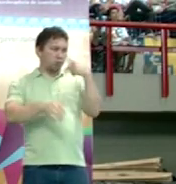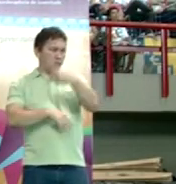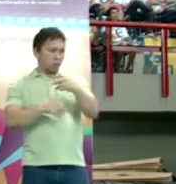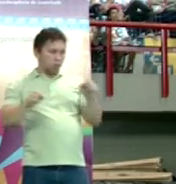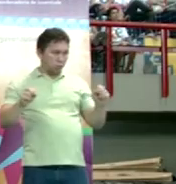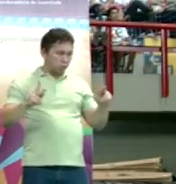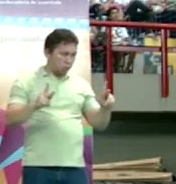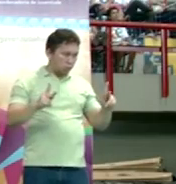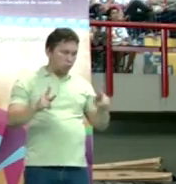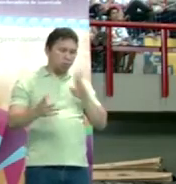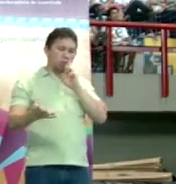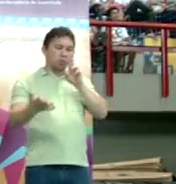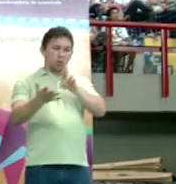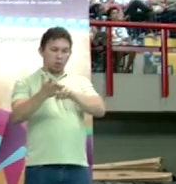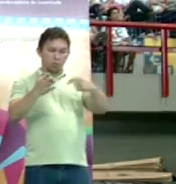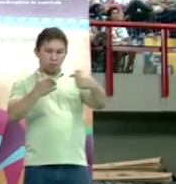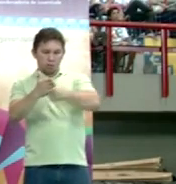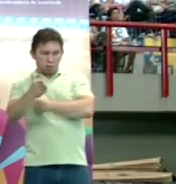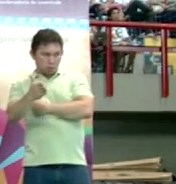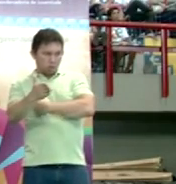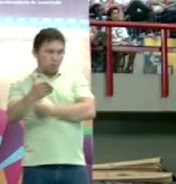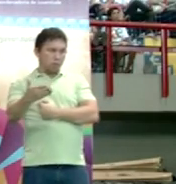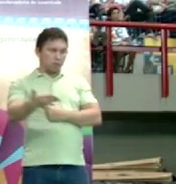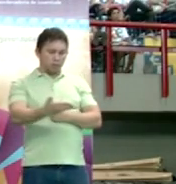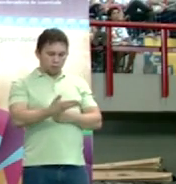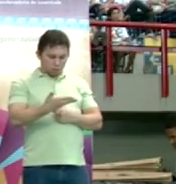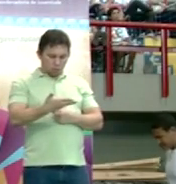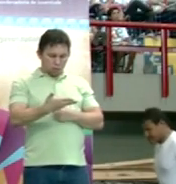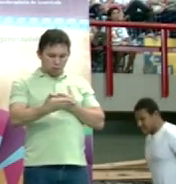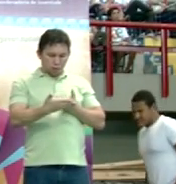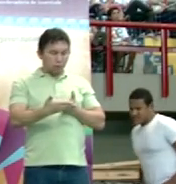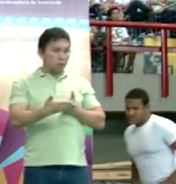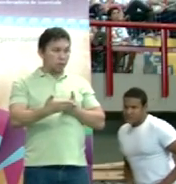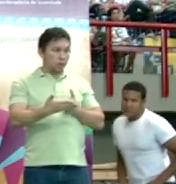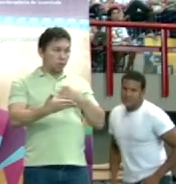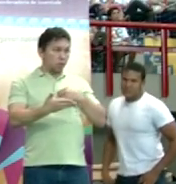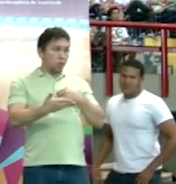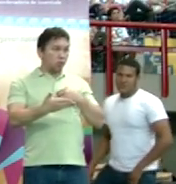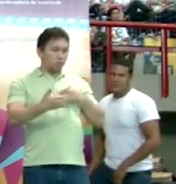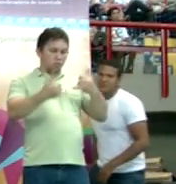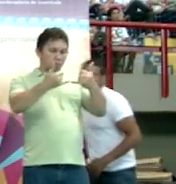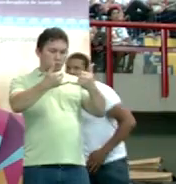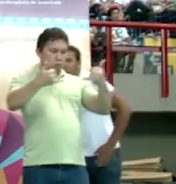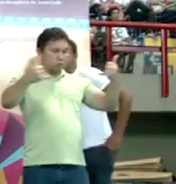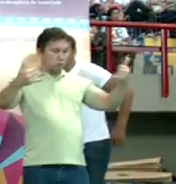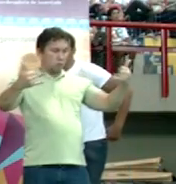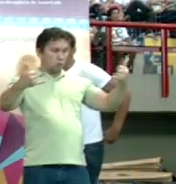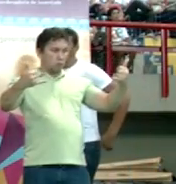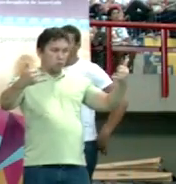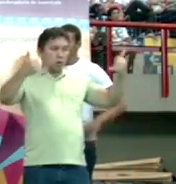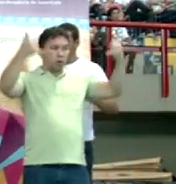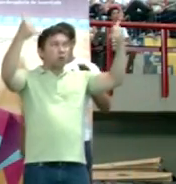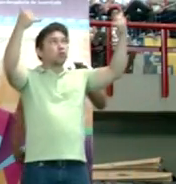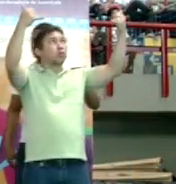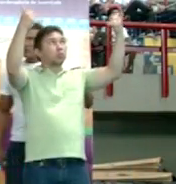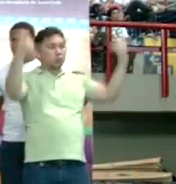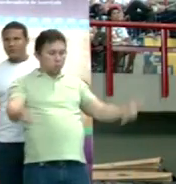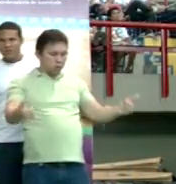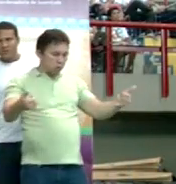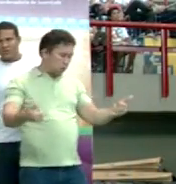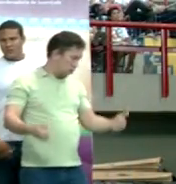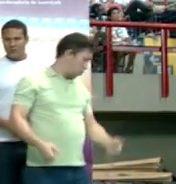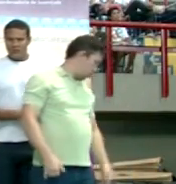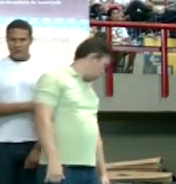Ok? Aí respondendo aqui a pergunta. Quando um fio, ele cai no chão